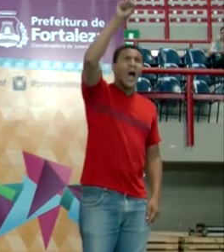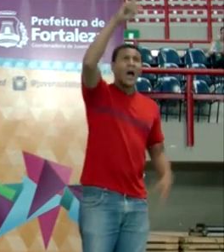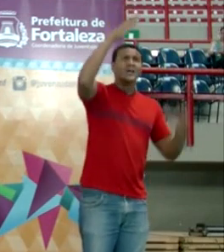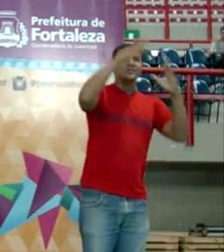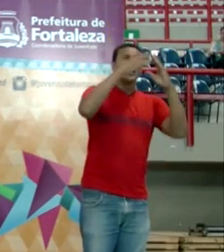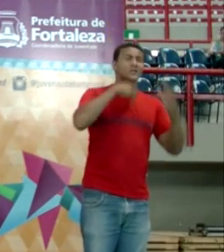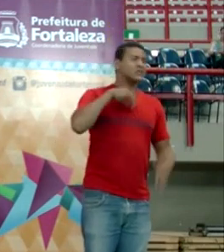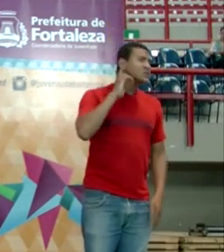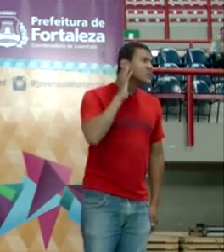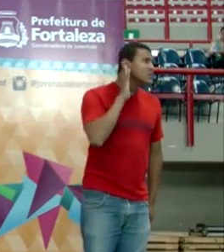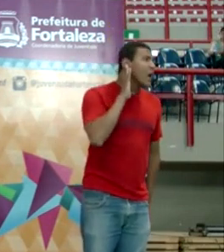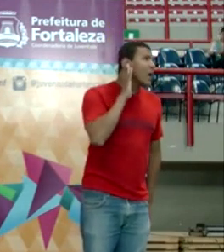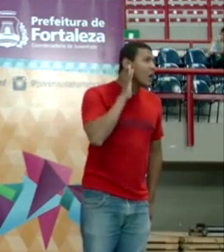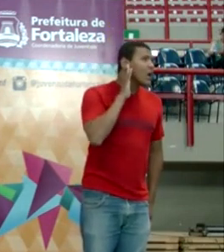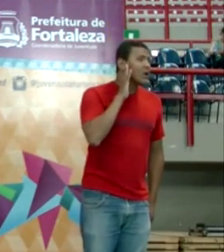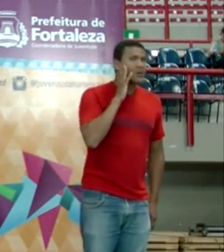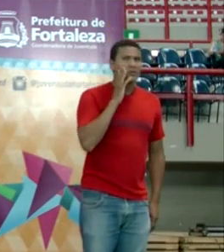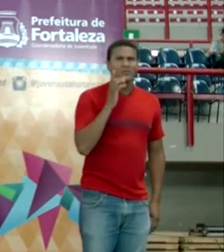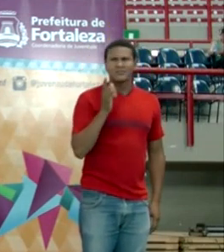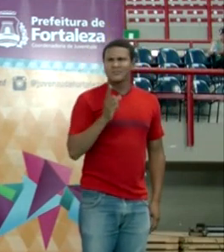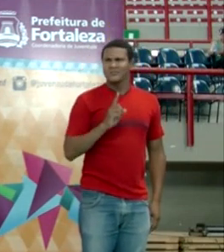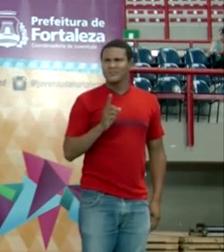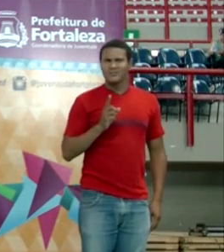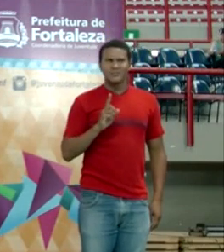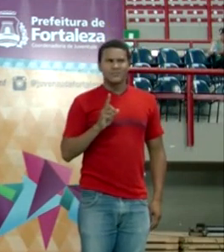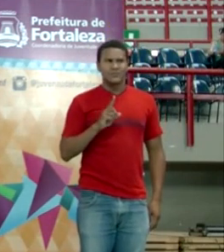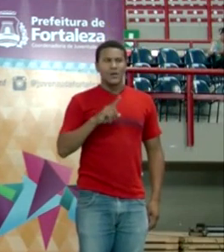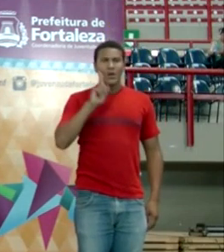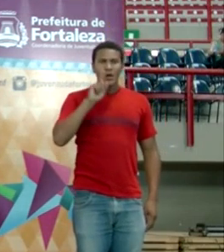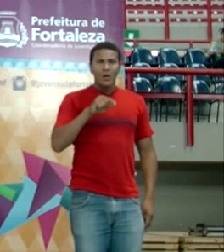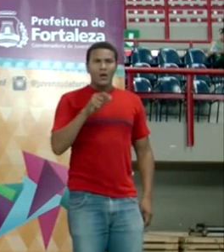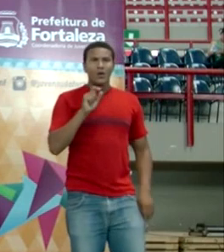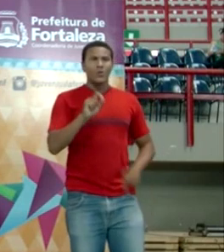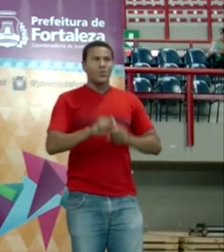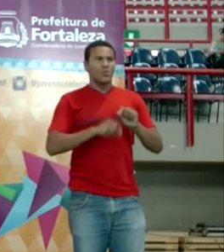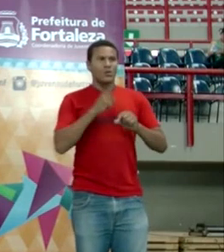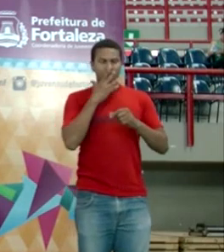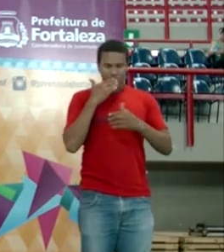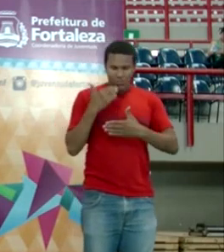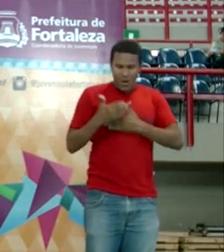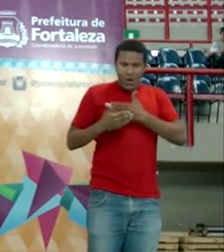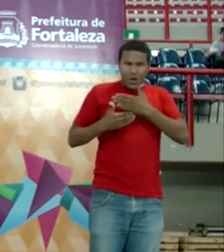em casa? Não. Passa por um processo